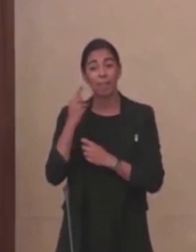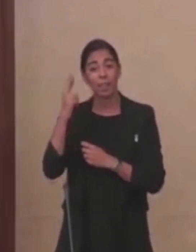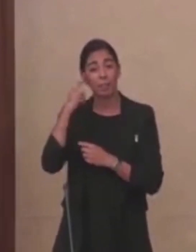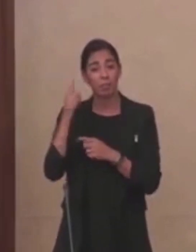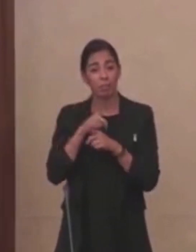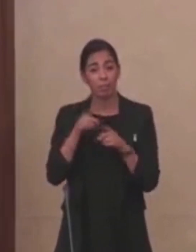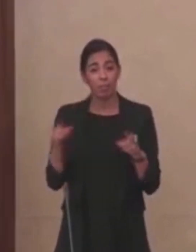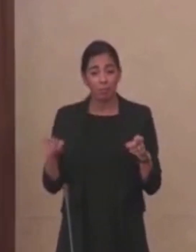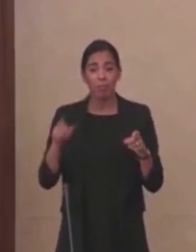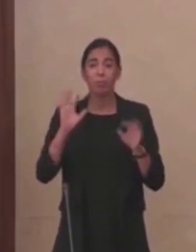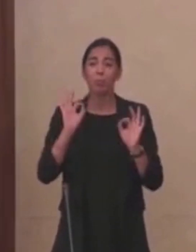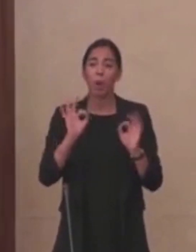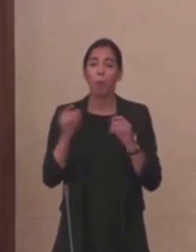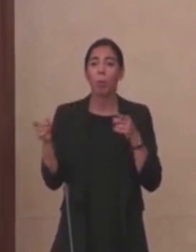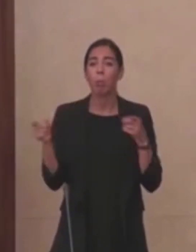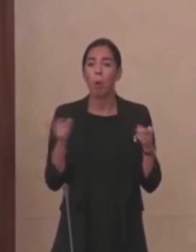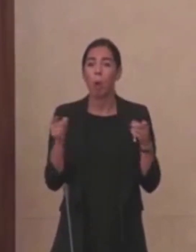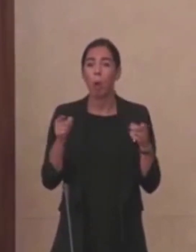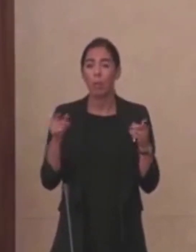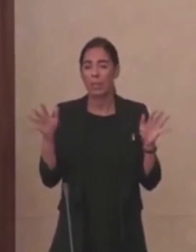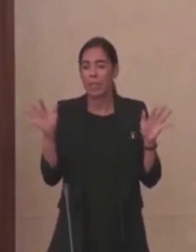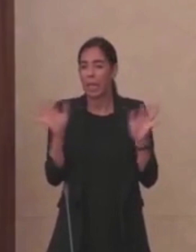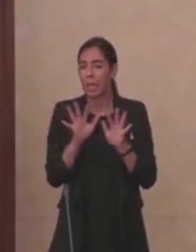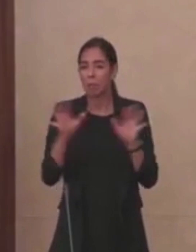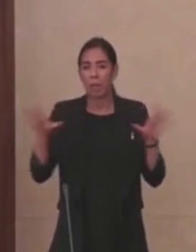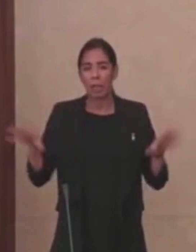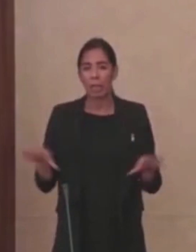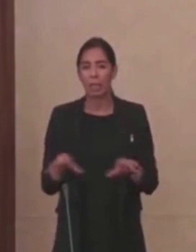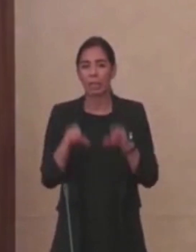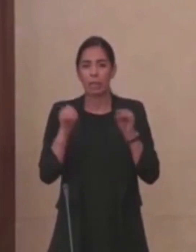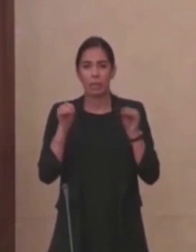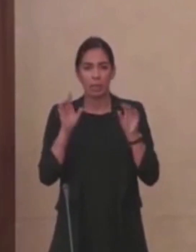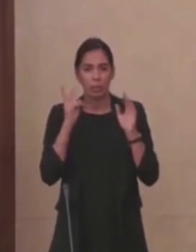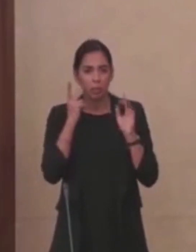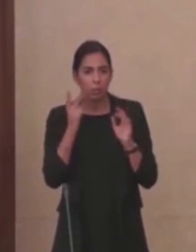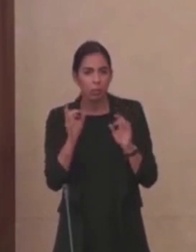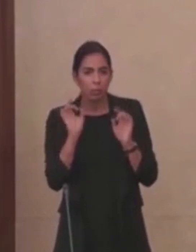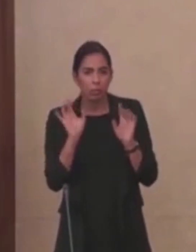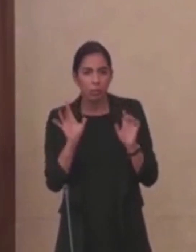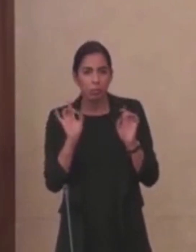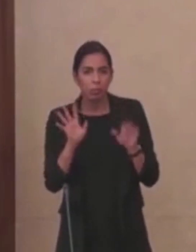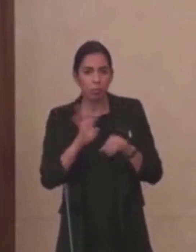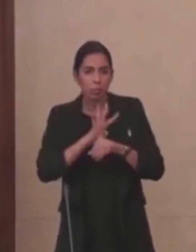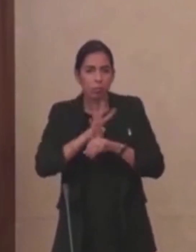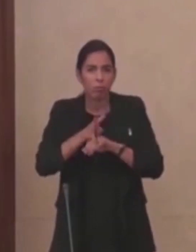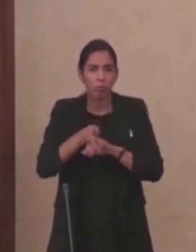revenir en arrière dans le temps, dans les premiers moments dramatiques